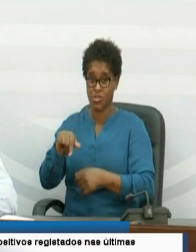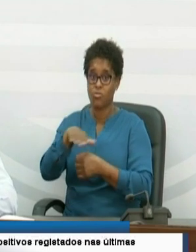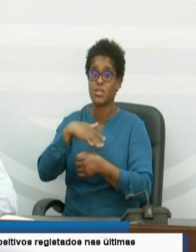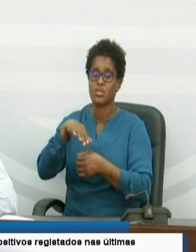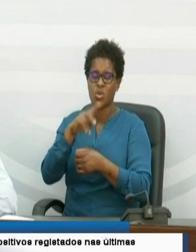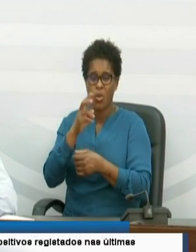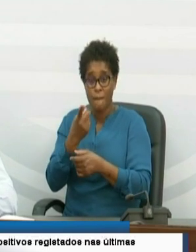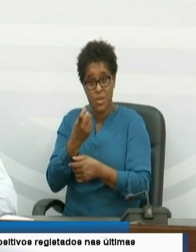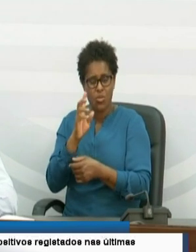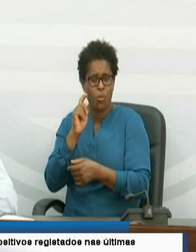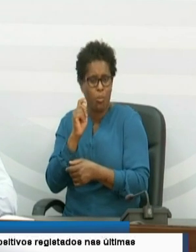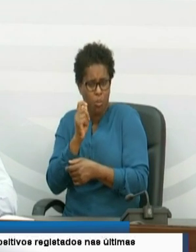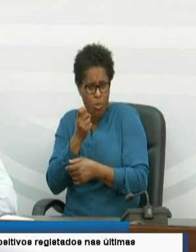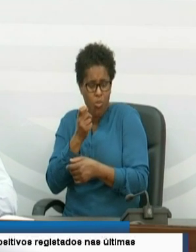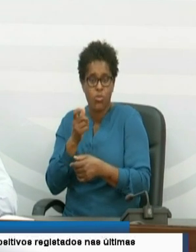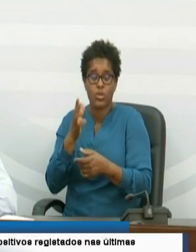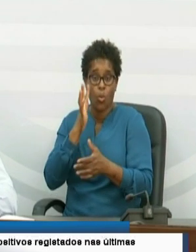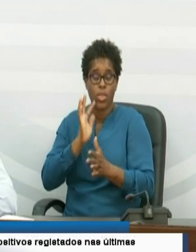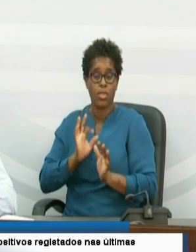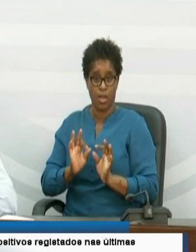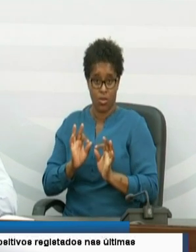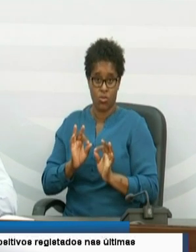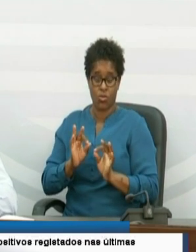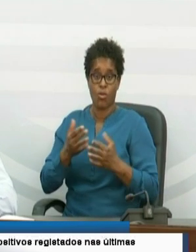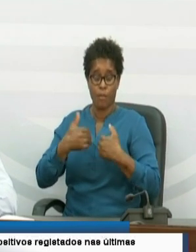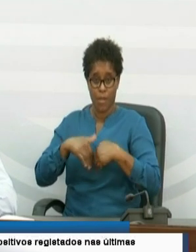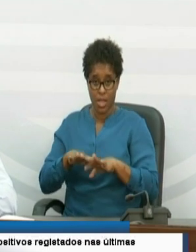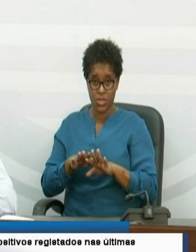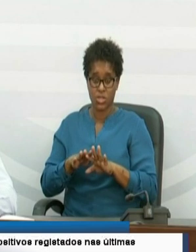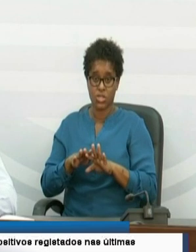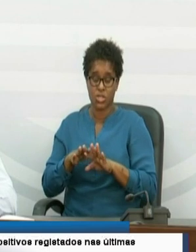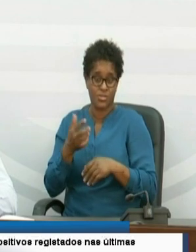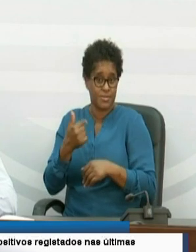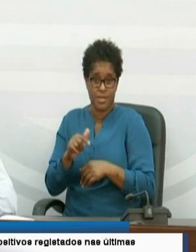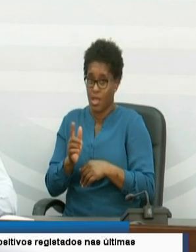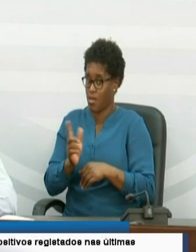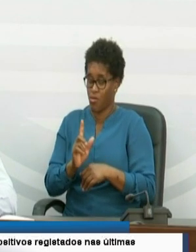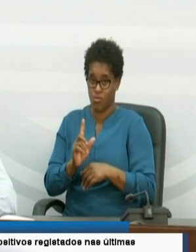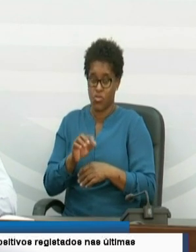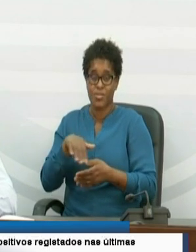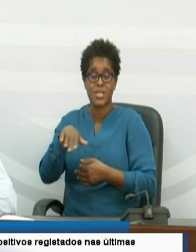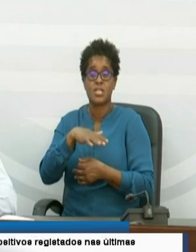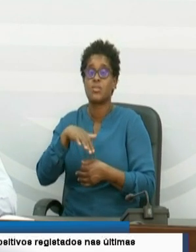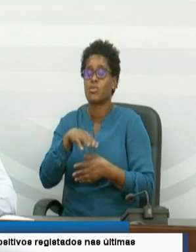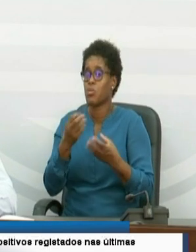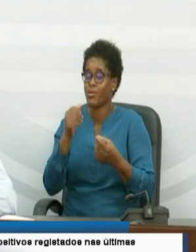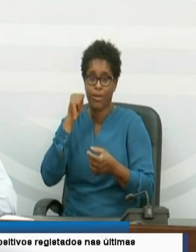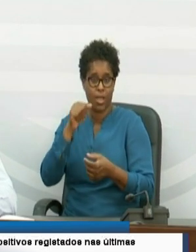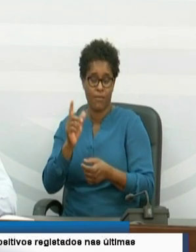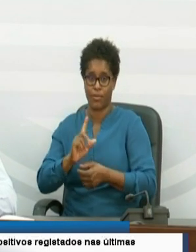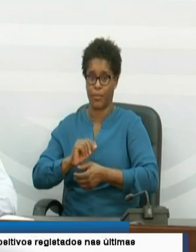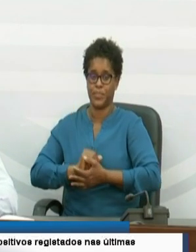de um pouco mais de cuidados, mas ainda não está numa situação muito, muito